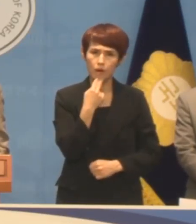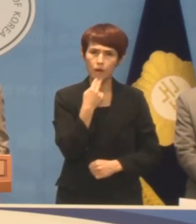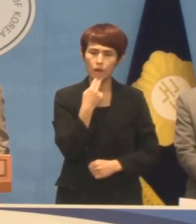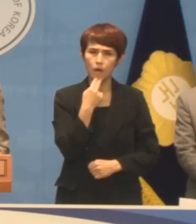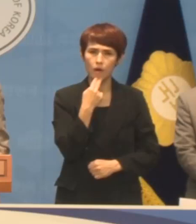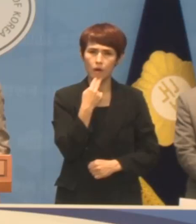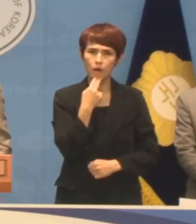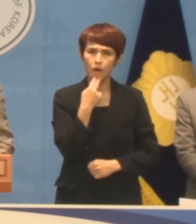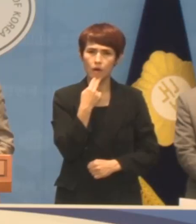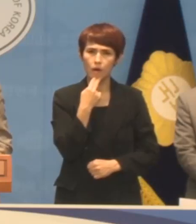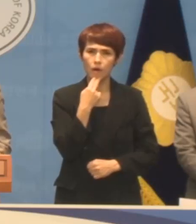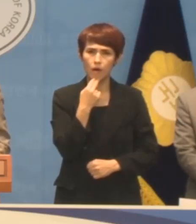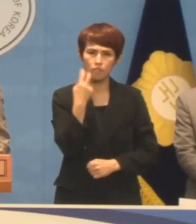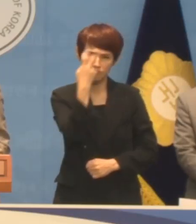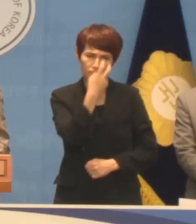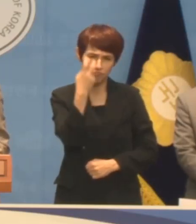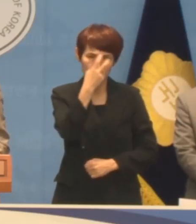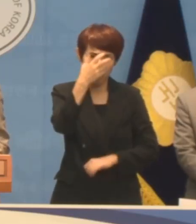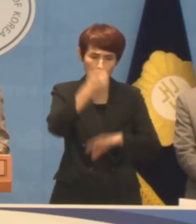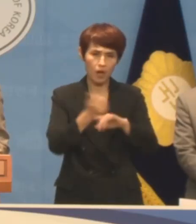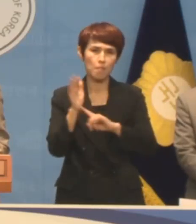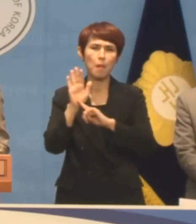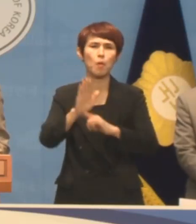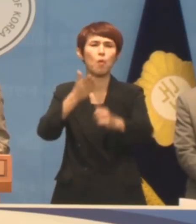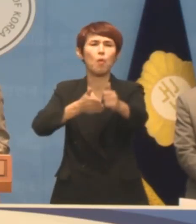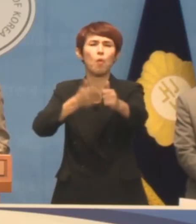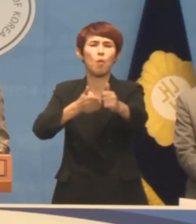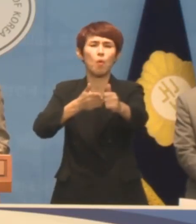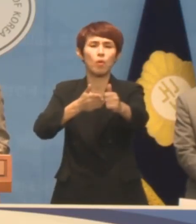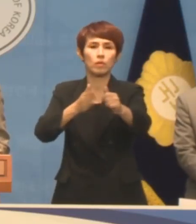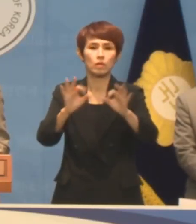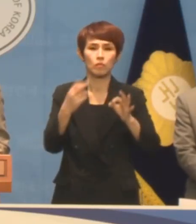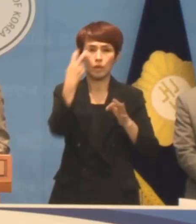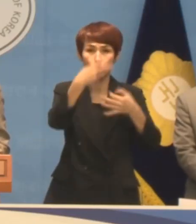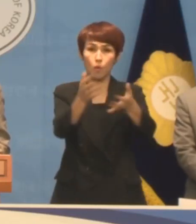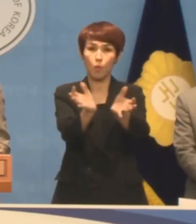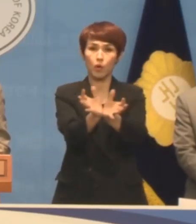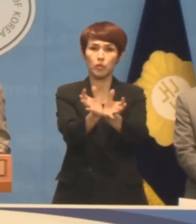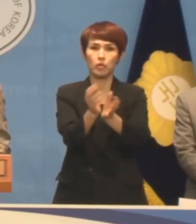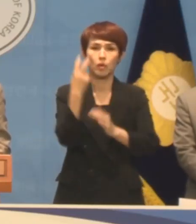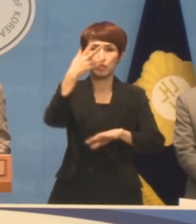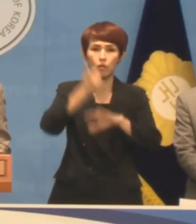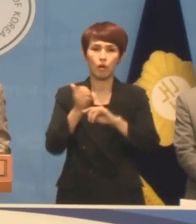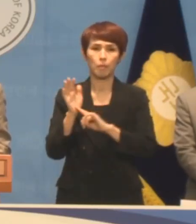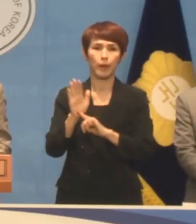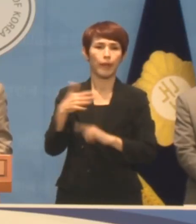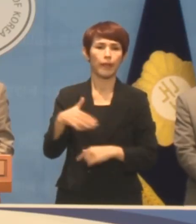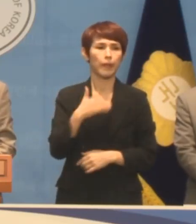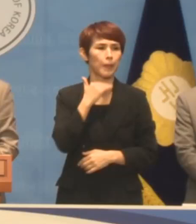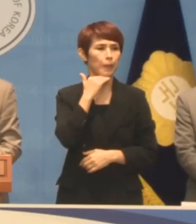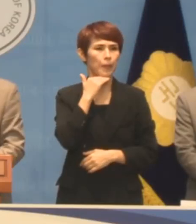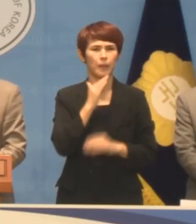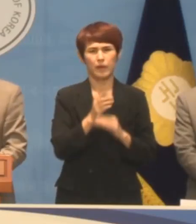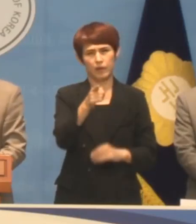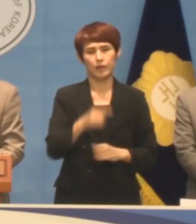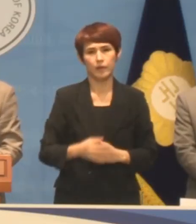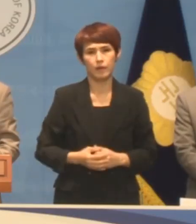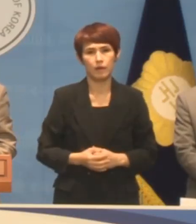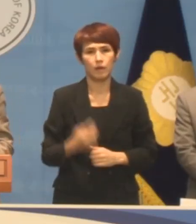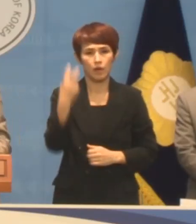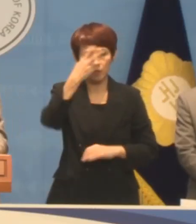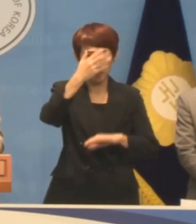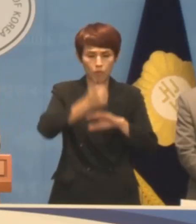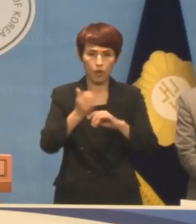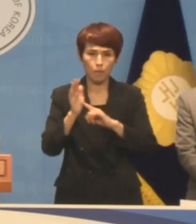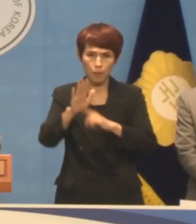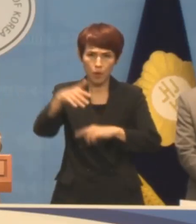차례 검사 결과를 발표하라고 하는데도 금융감독원이 검사 결과를 발표하고 있지 않은 것입니다. 검사 결과를